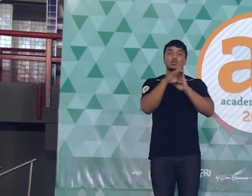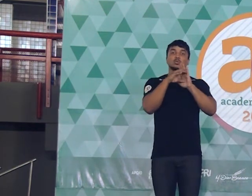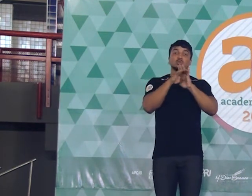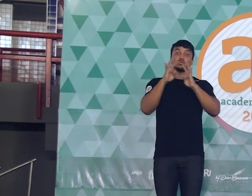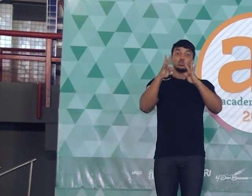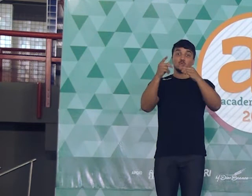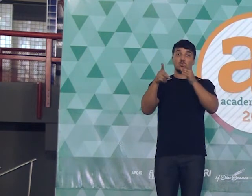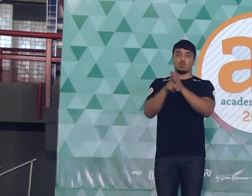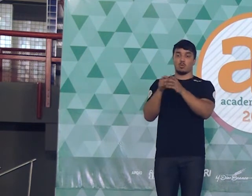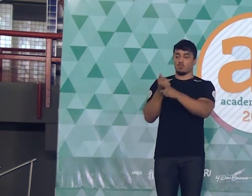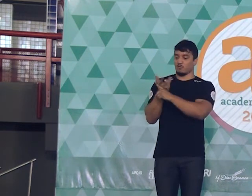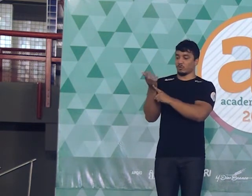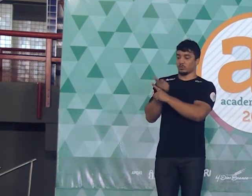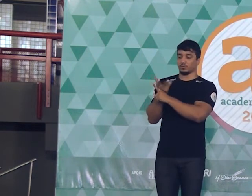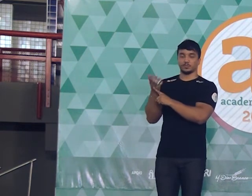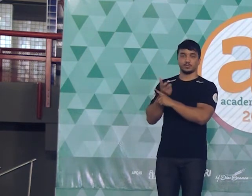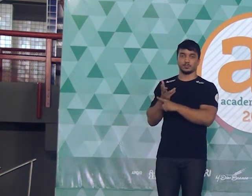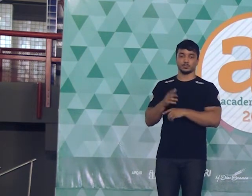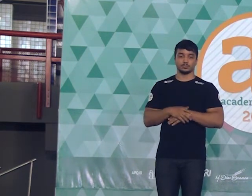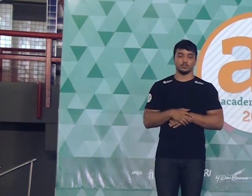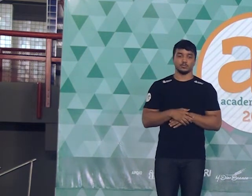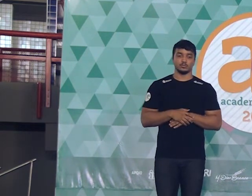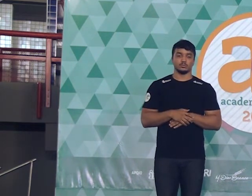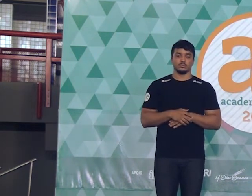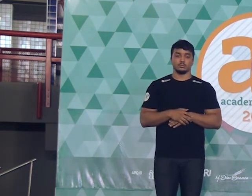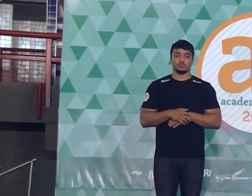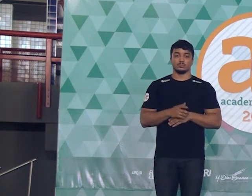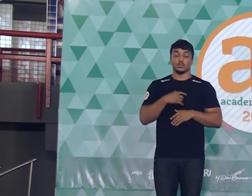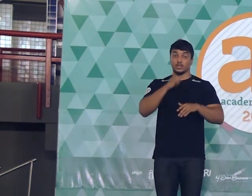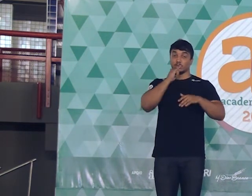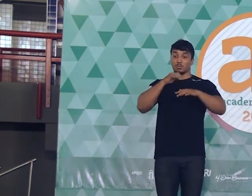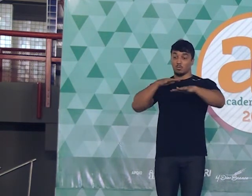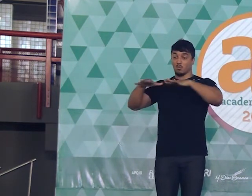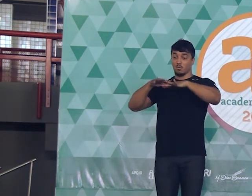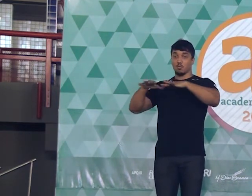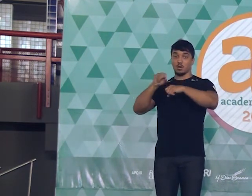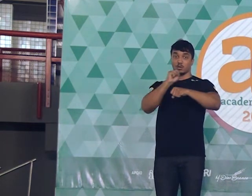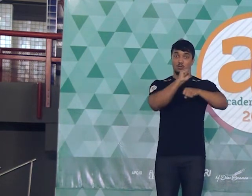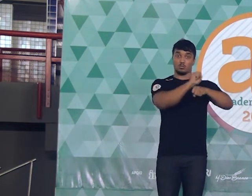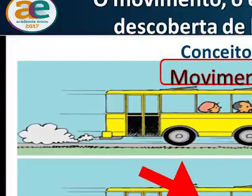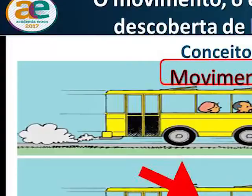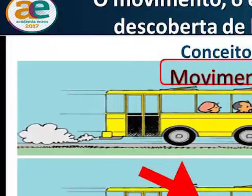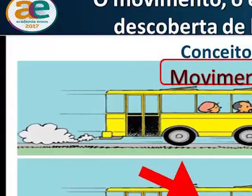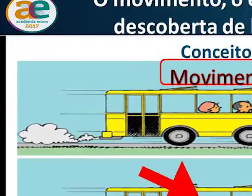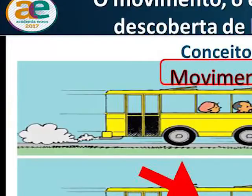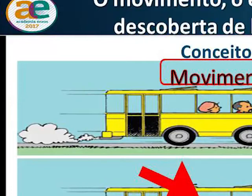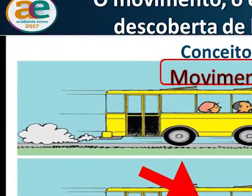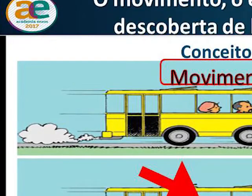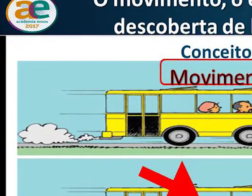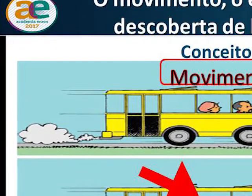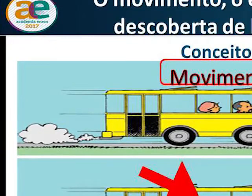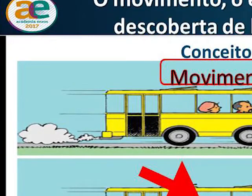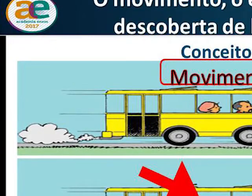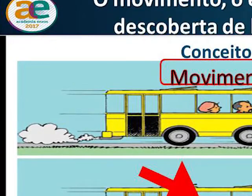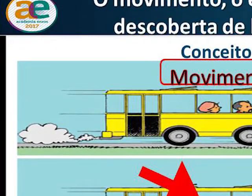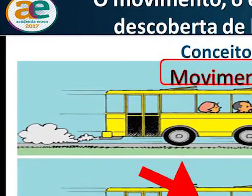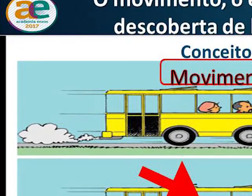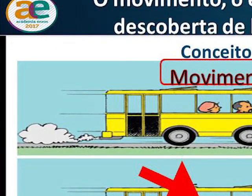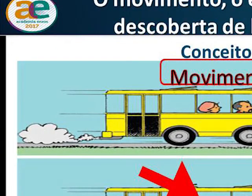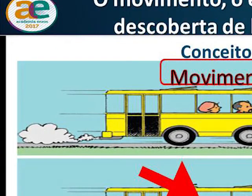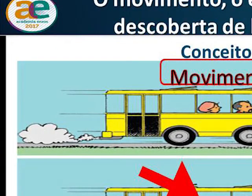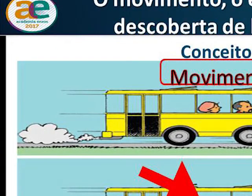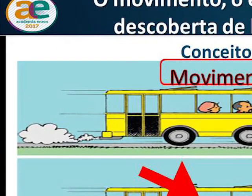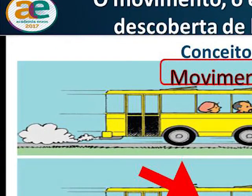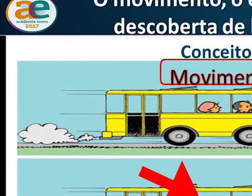da física. Bom, em relação a movimento e repouso, dá uma olhada nessa imagem aí. Considera a ideia de